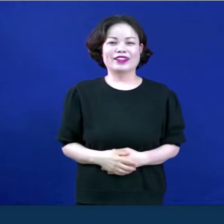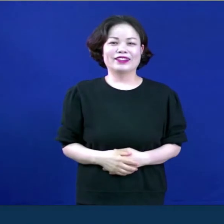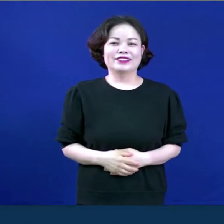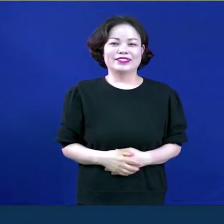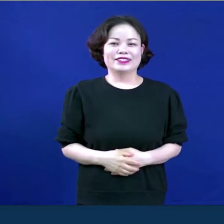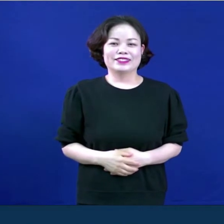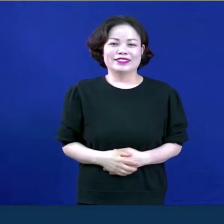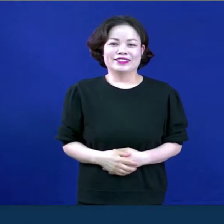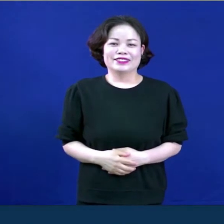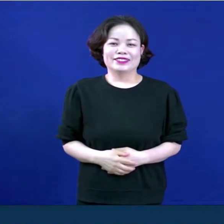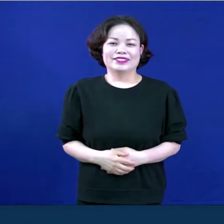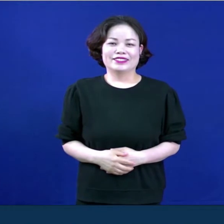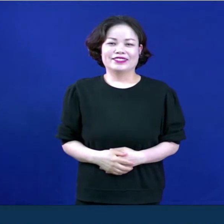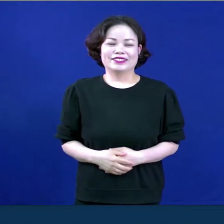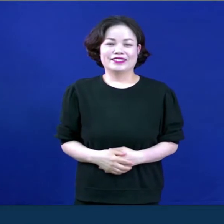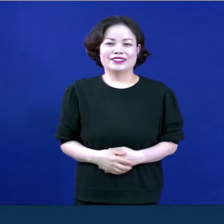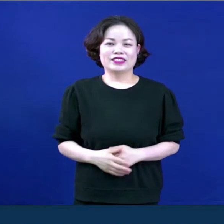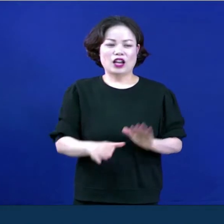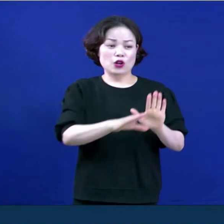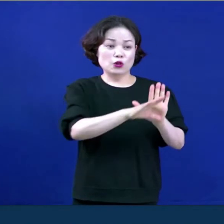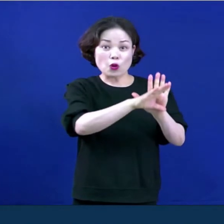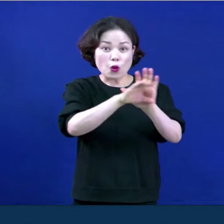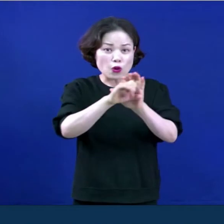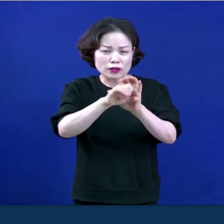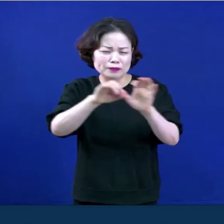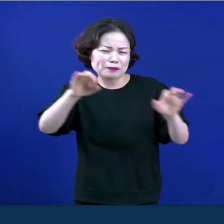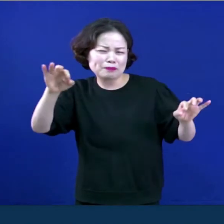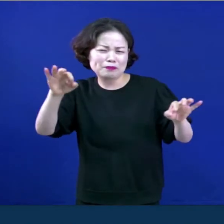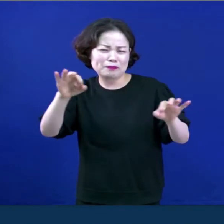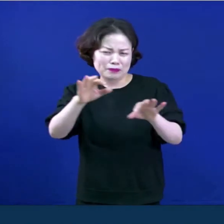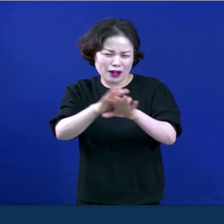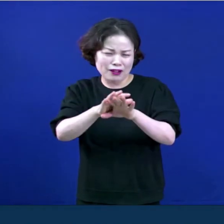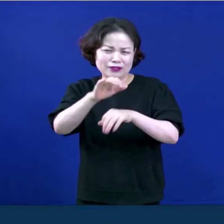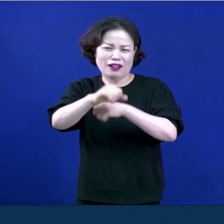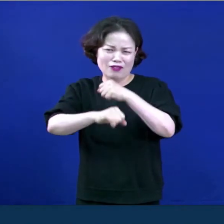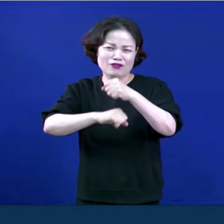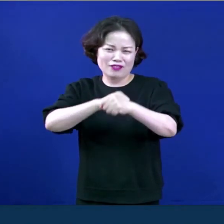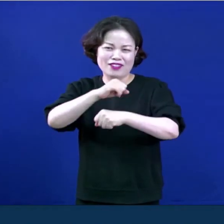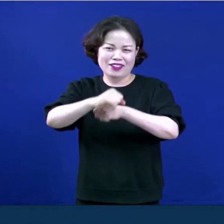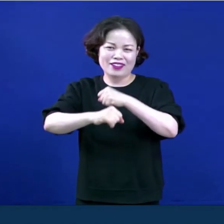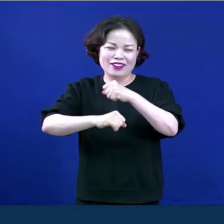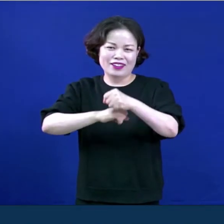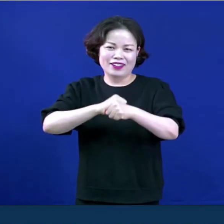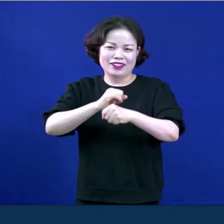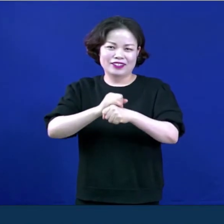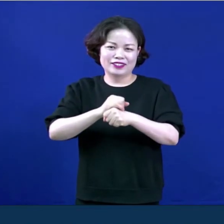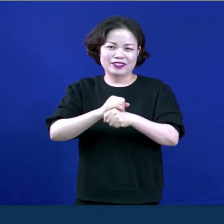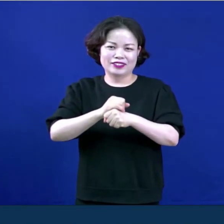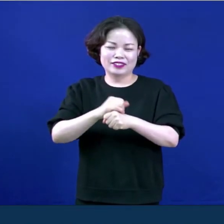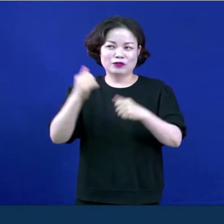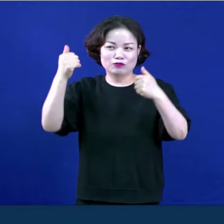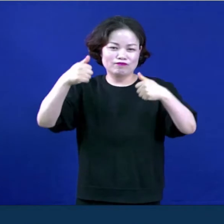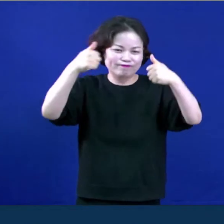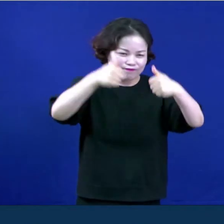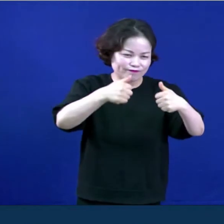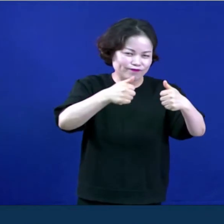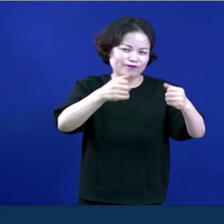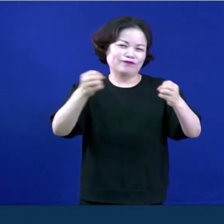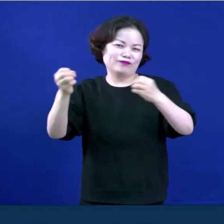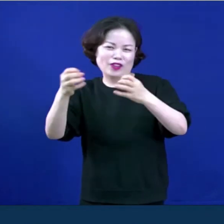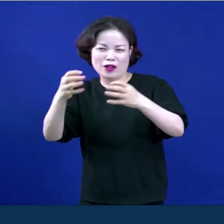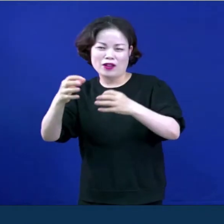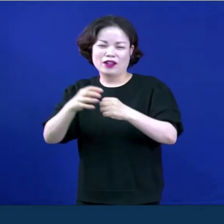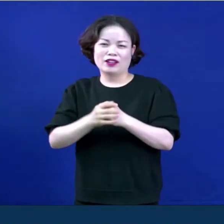이제 코로나가 다 종식되어서 더 자유롭게 우리가 안부 물을 수 있는 시간이